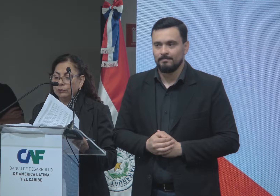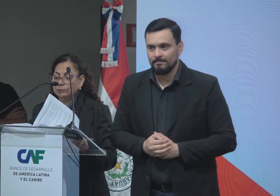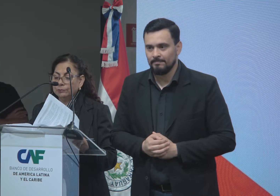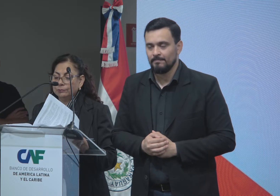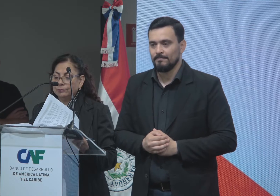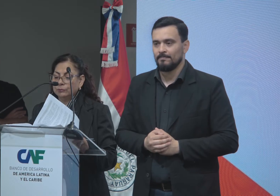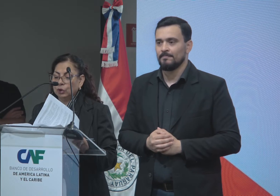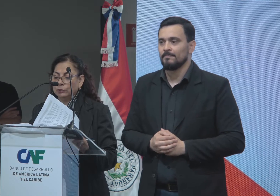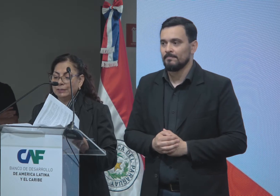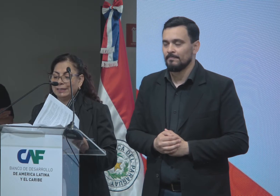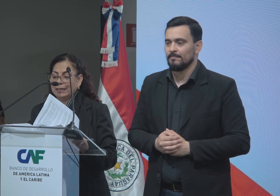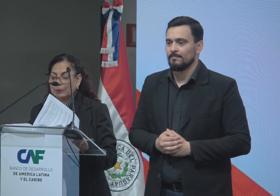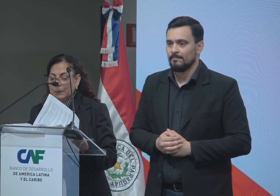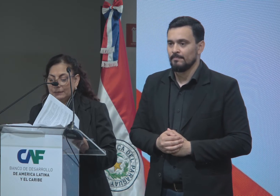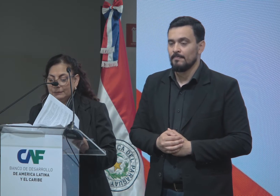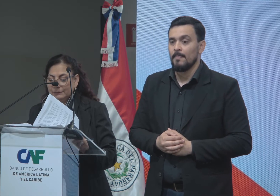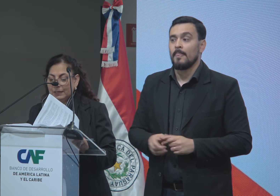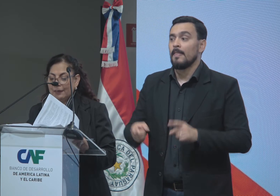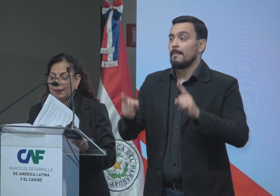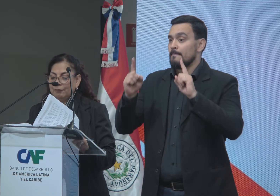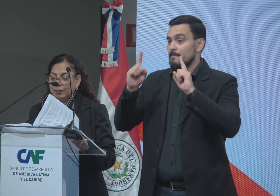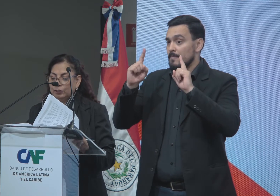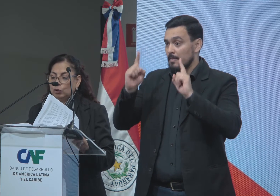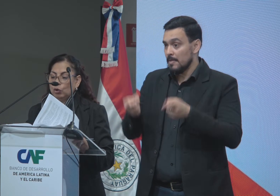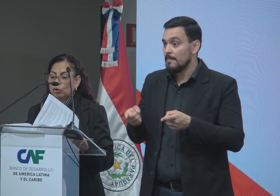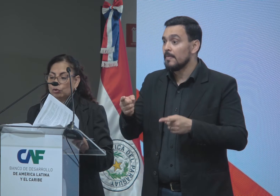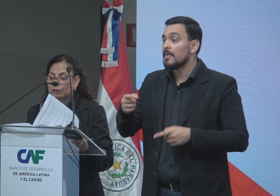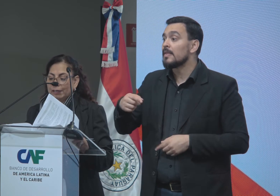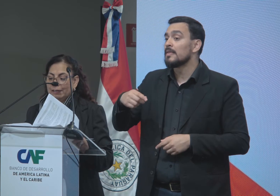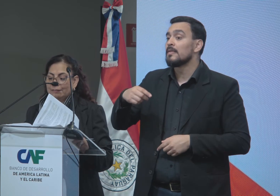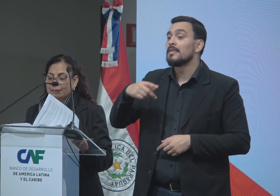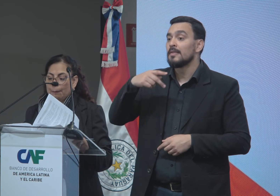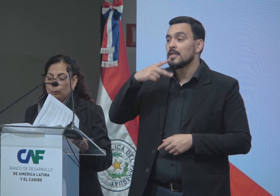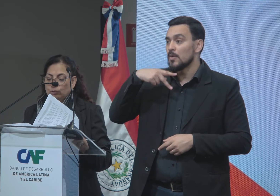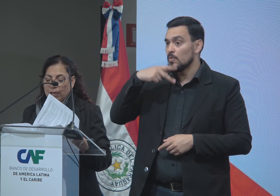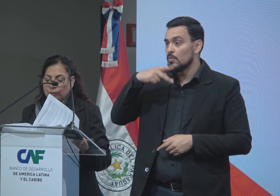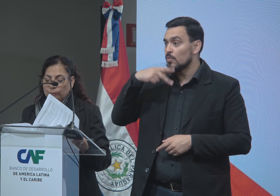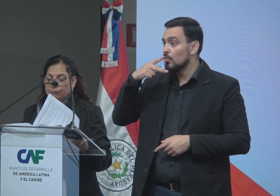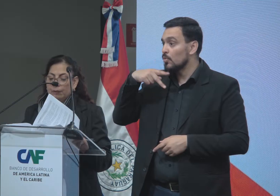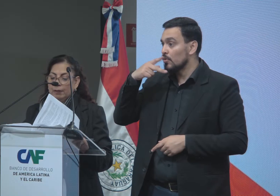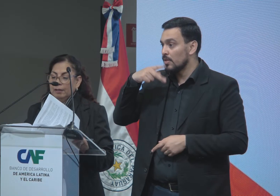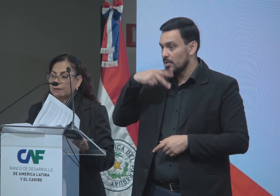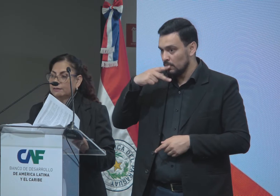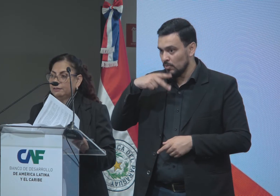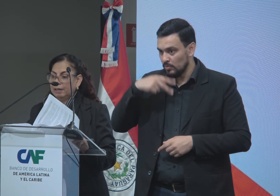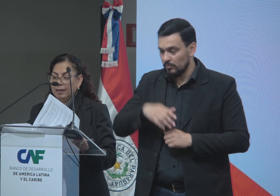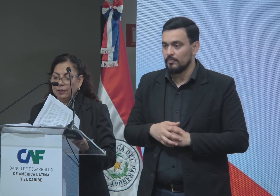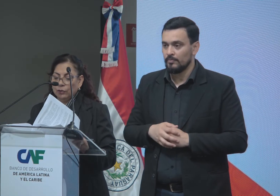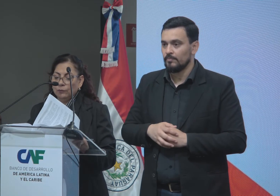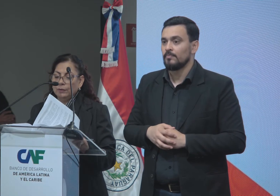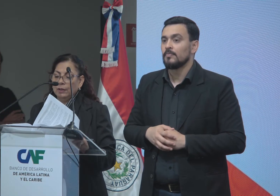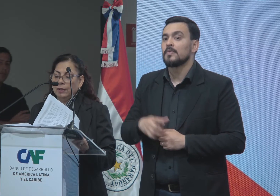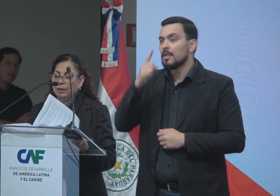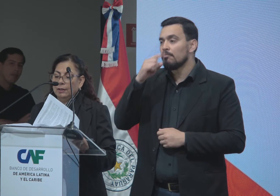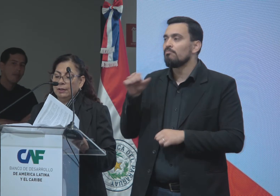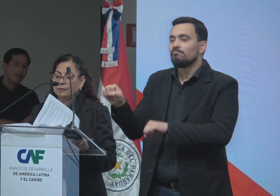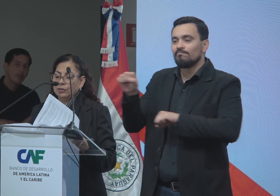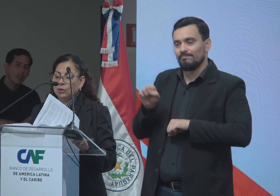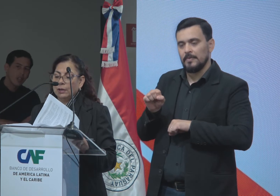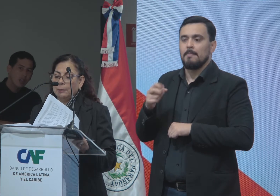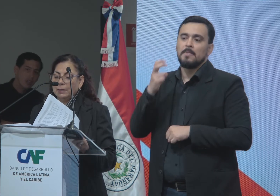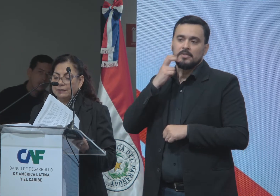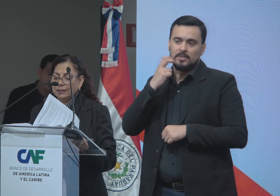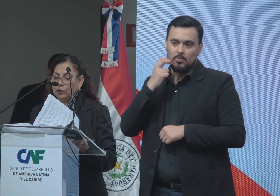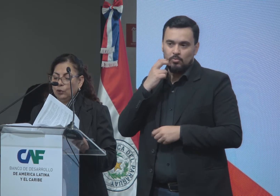Galardonado don Germán Adalberto Rodríguez Campuzano, Recibe el galardón el